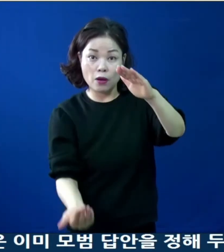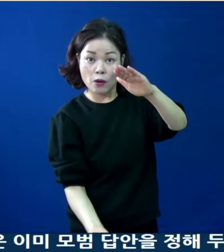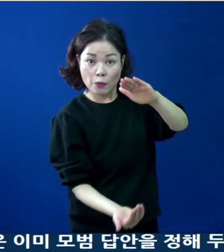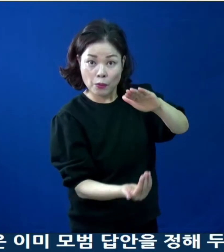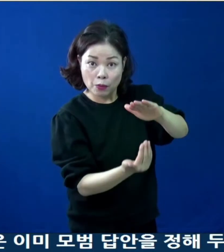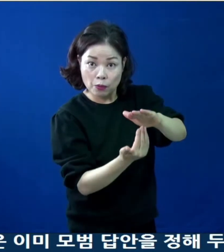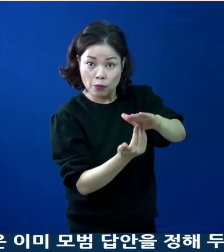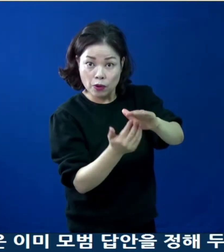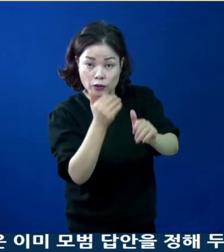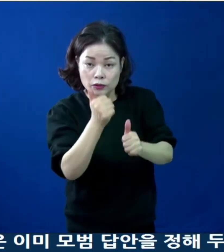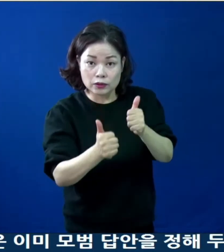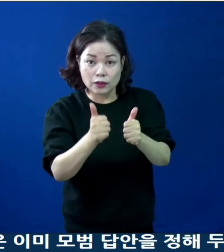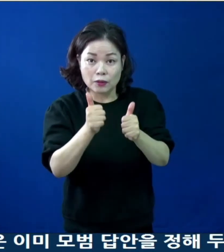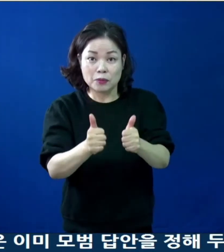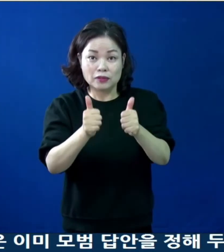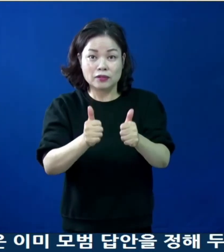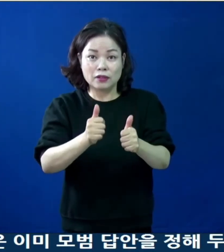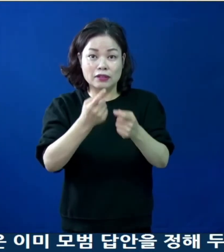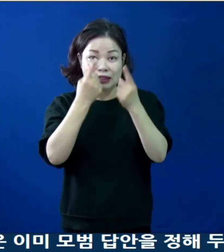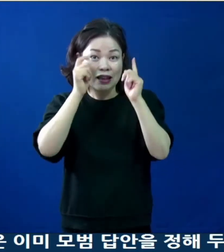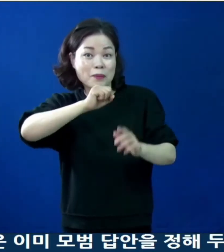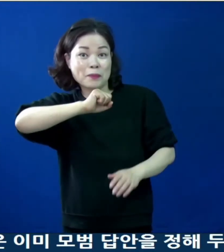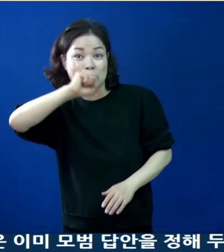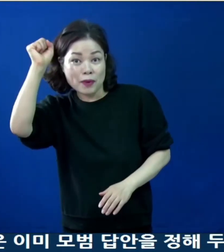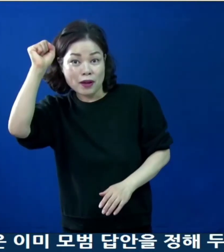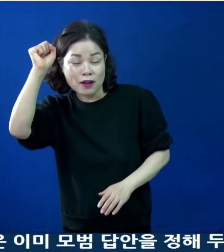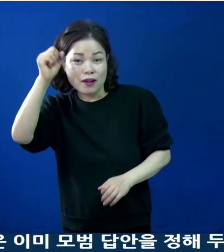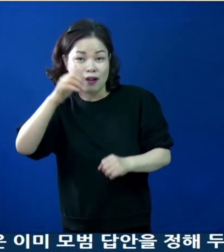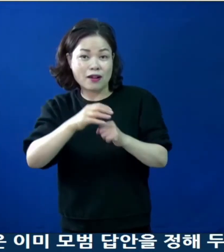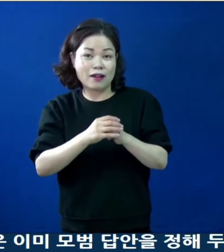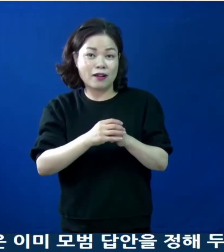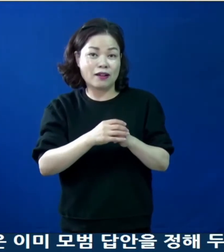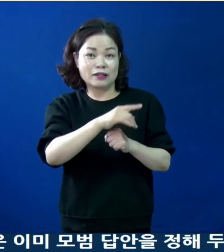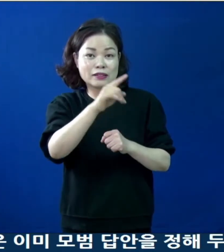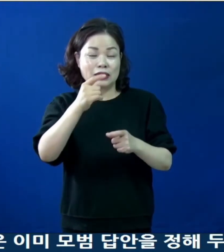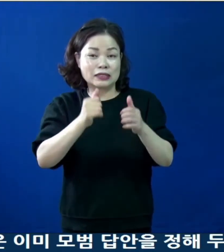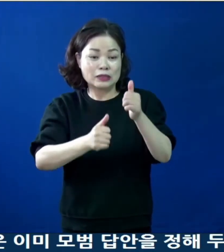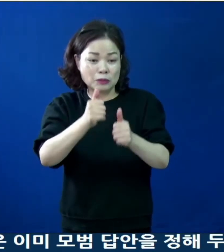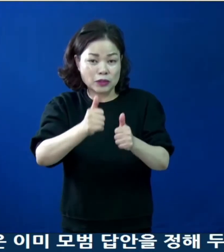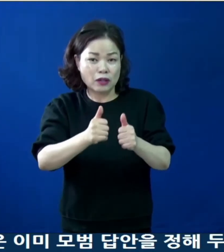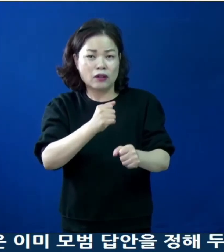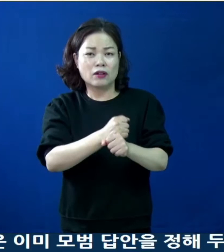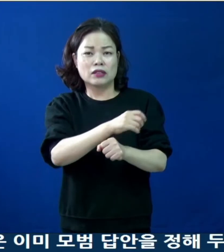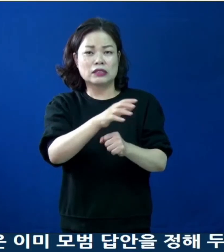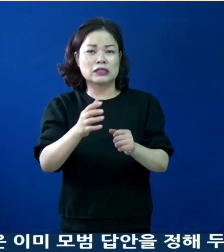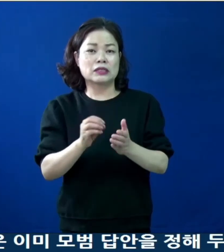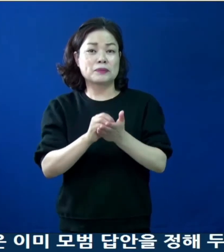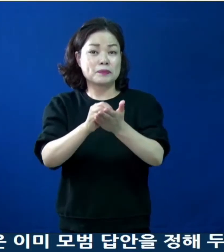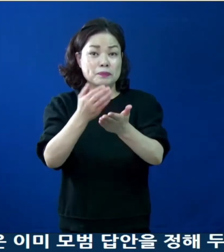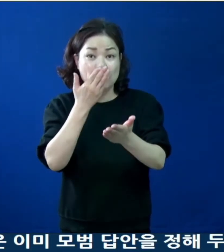시험 쳐서 대학 가셨잖아요. 시험 쳐서 라이센스 가지셨잖아요. 시험 쳐서